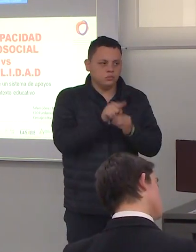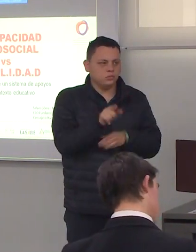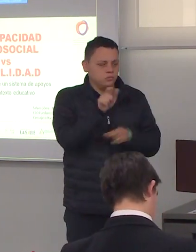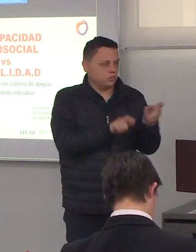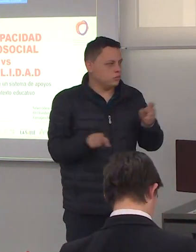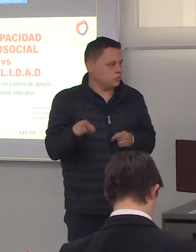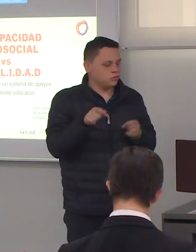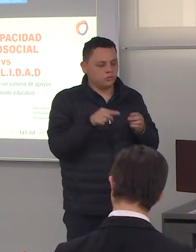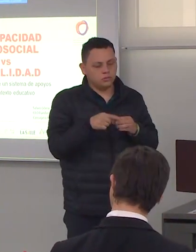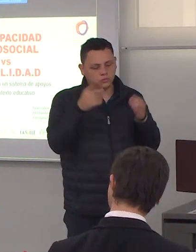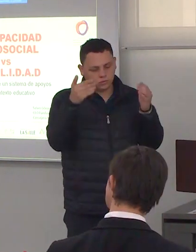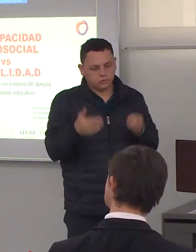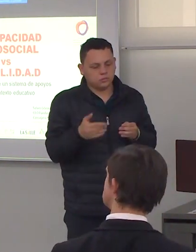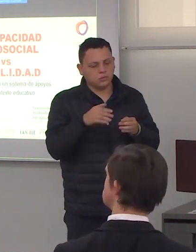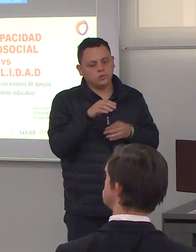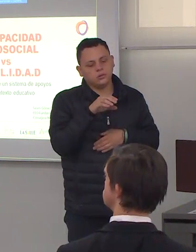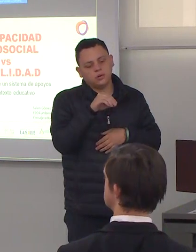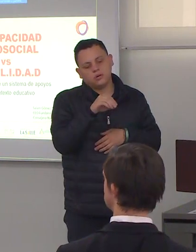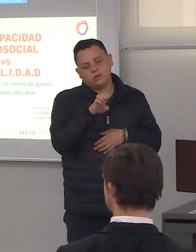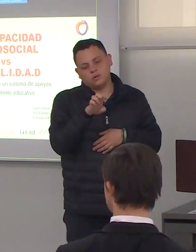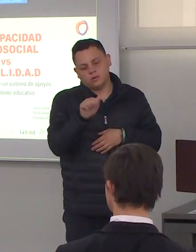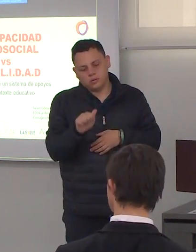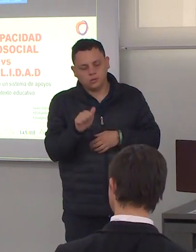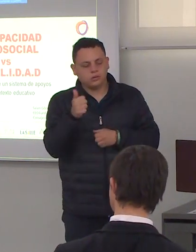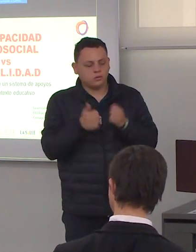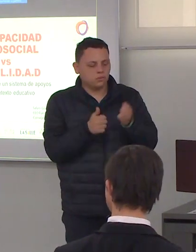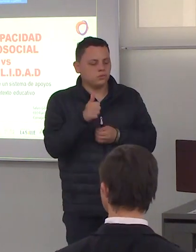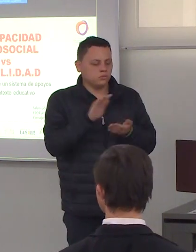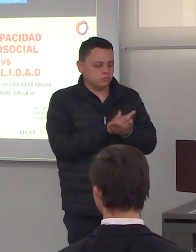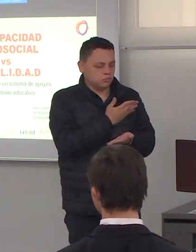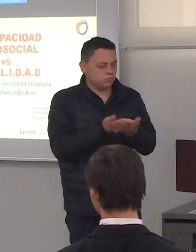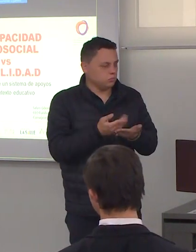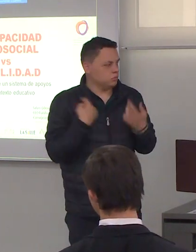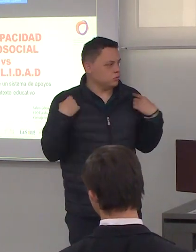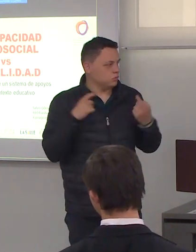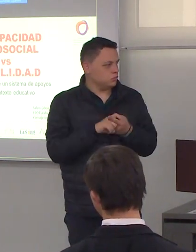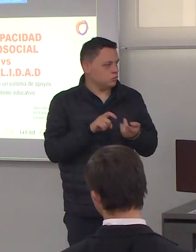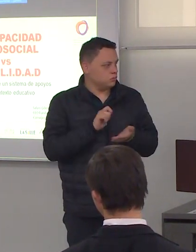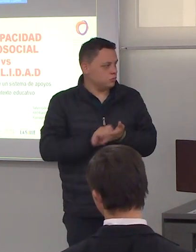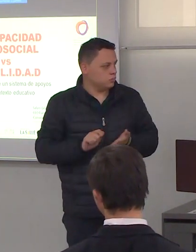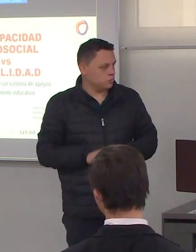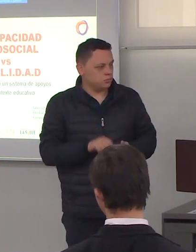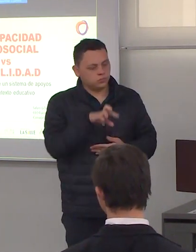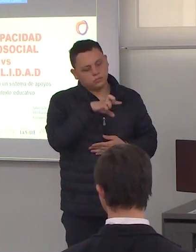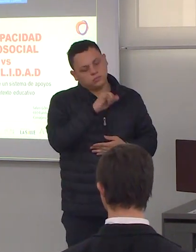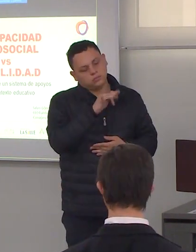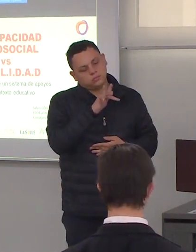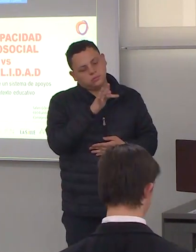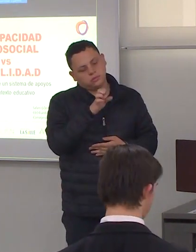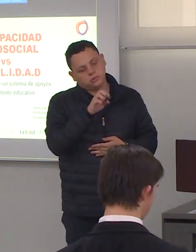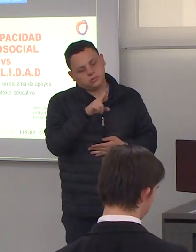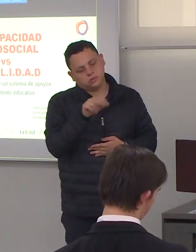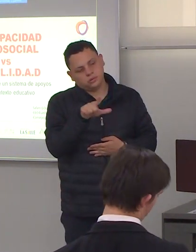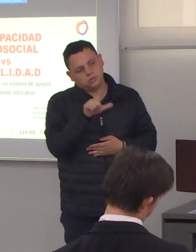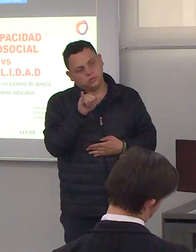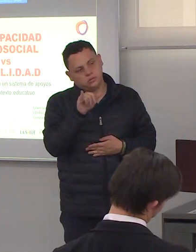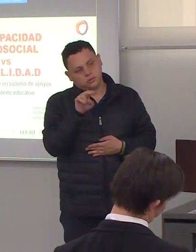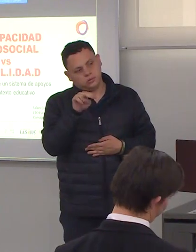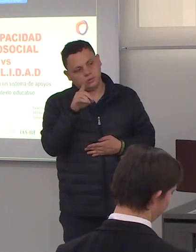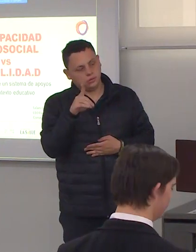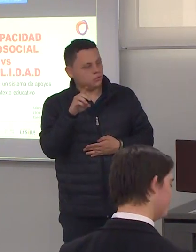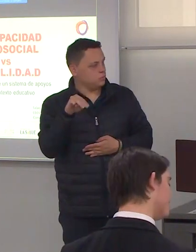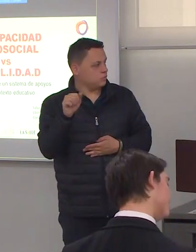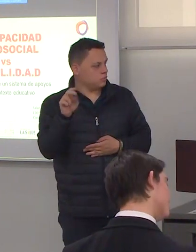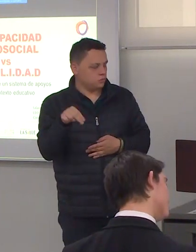contra personas con discapacidad de la OEA coeditor y traductor al español de la obra de Peter Littman dejando los